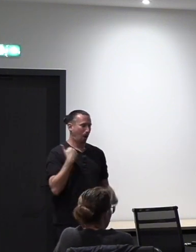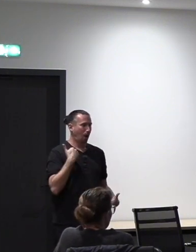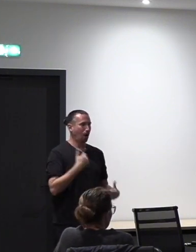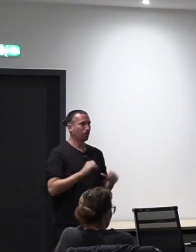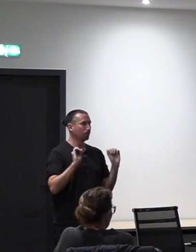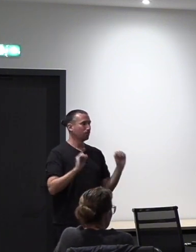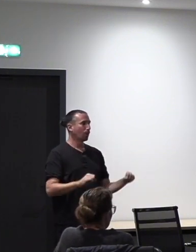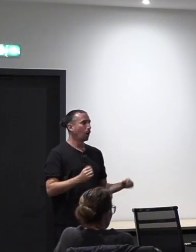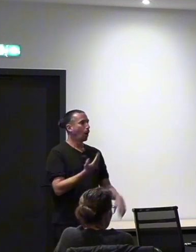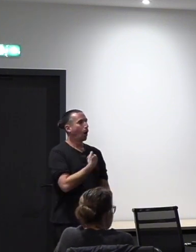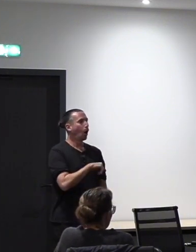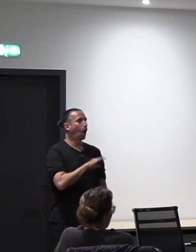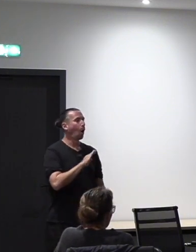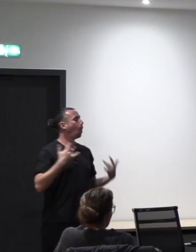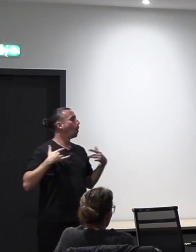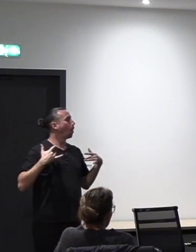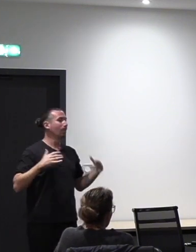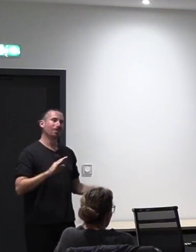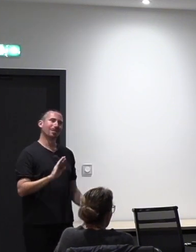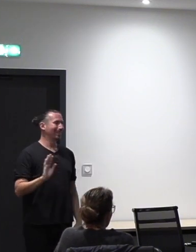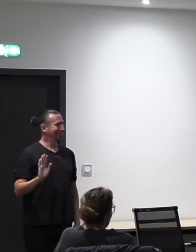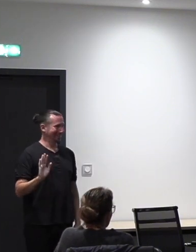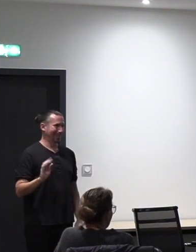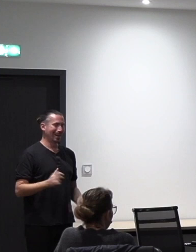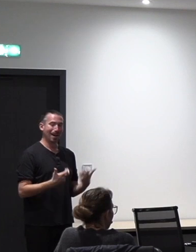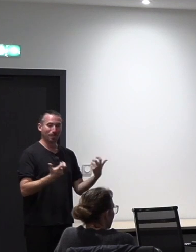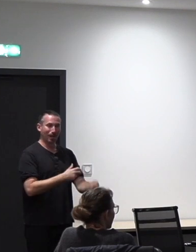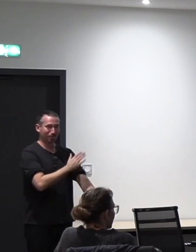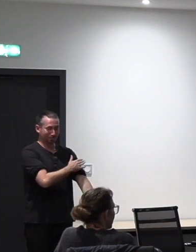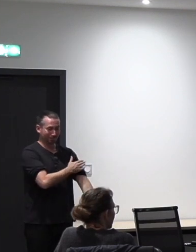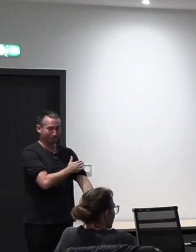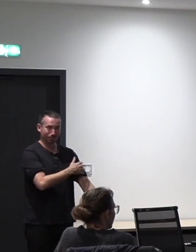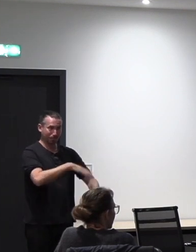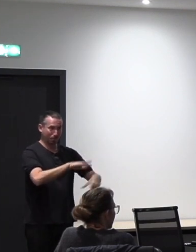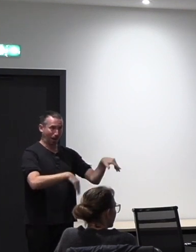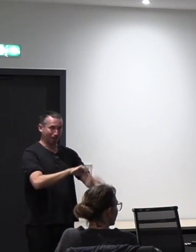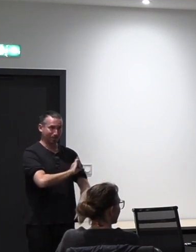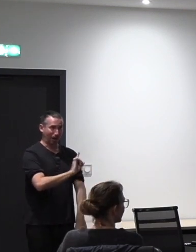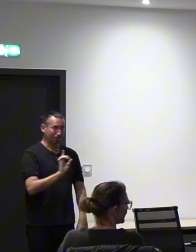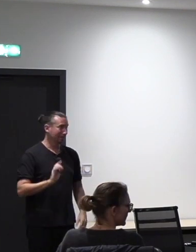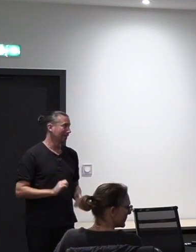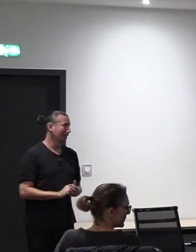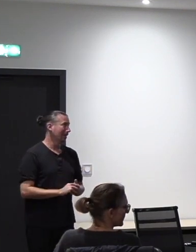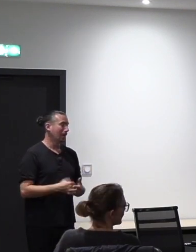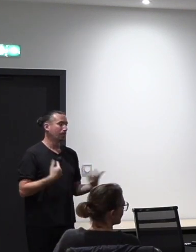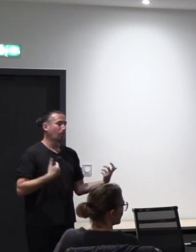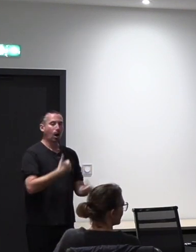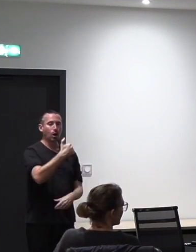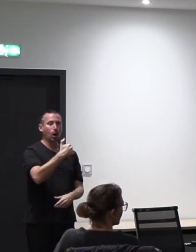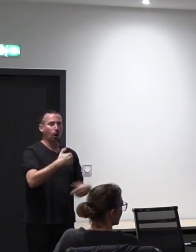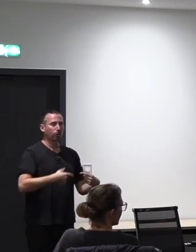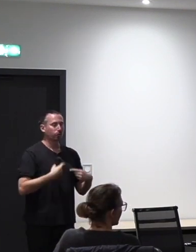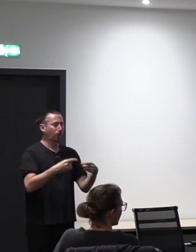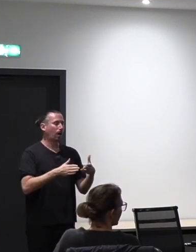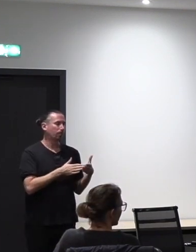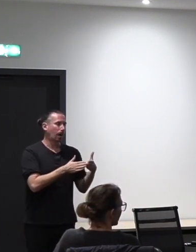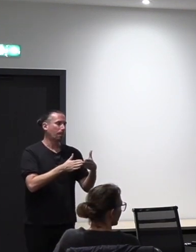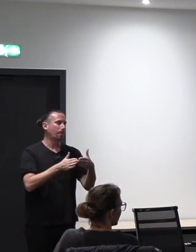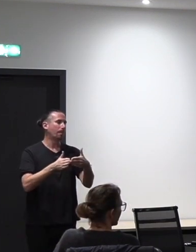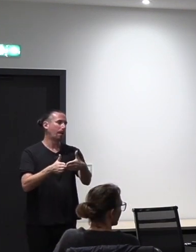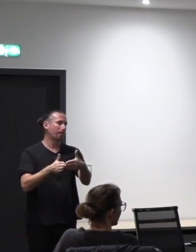toute responsabilité. J'ai donc un bras gauche qui ne marche pas, je vais en Corse prendre le bateau avec